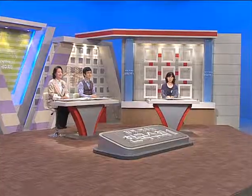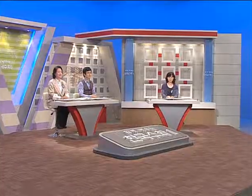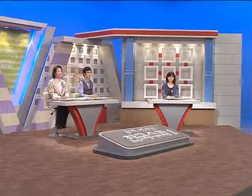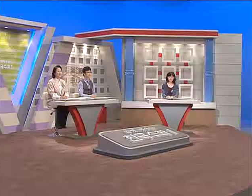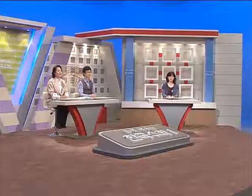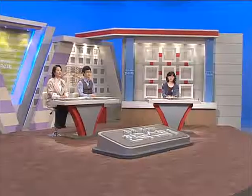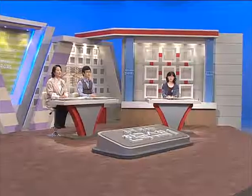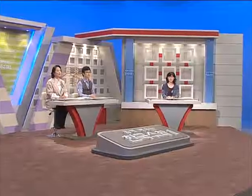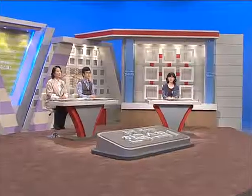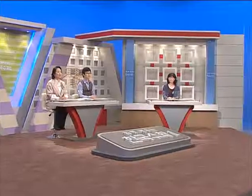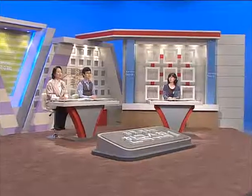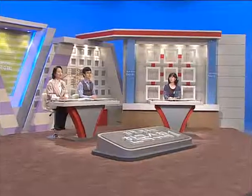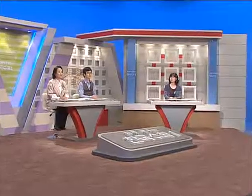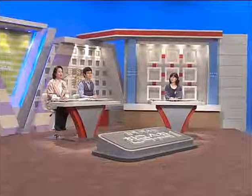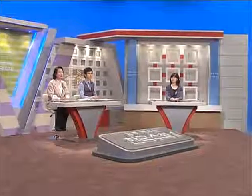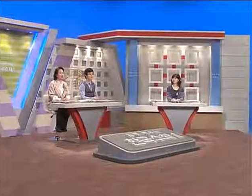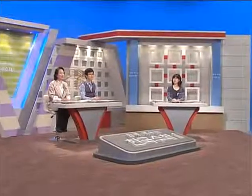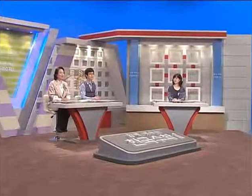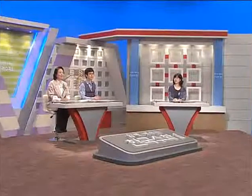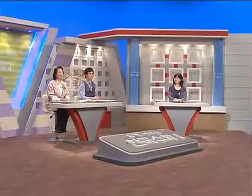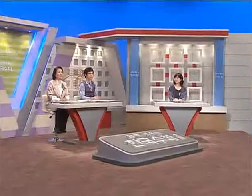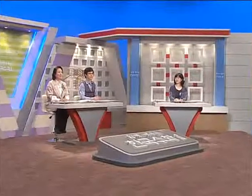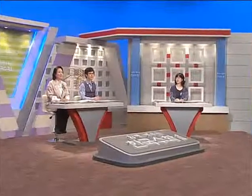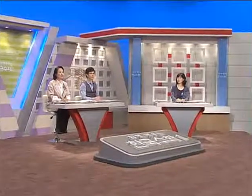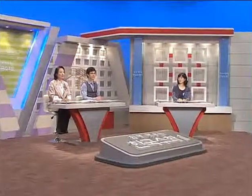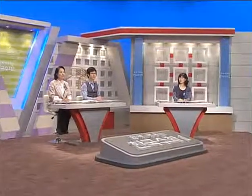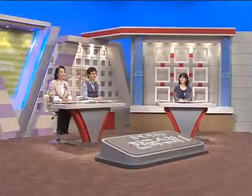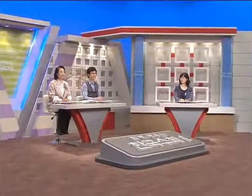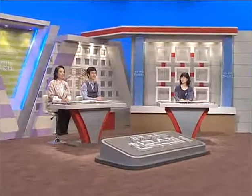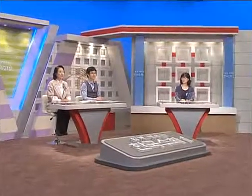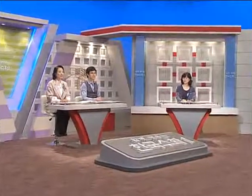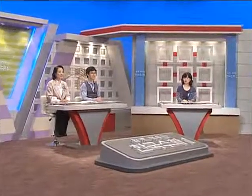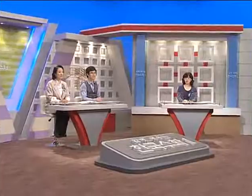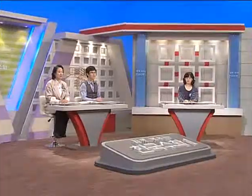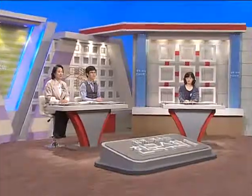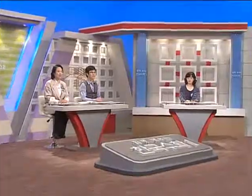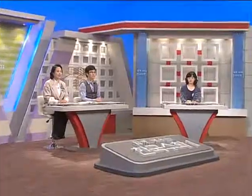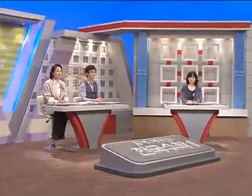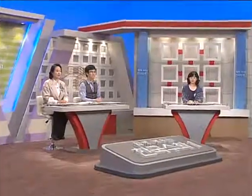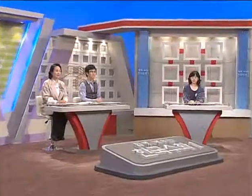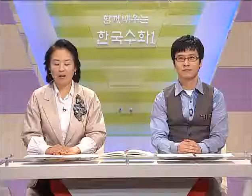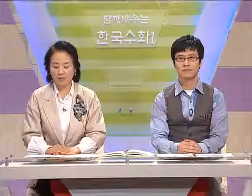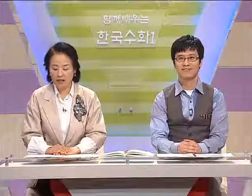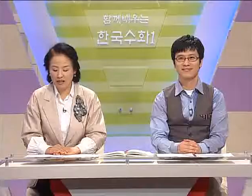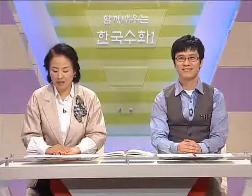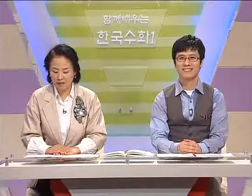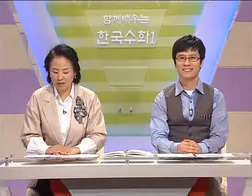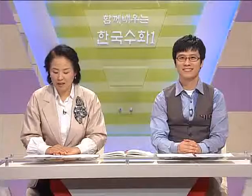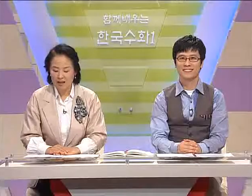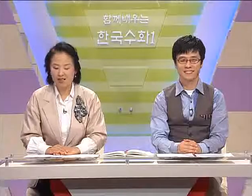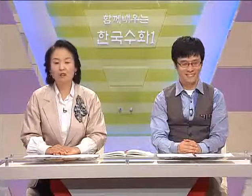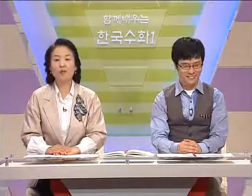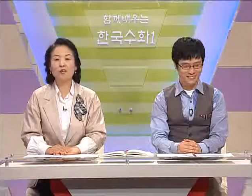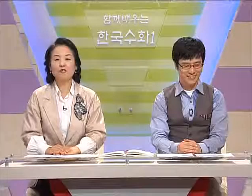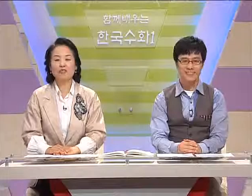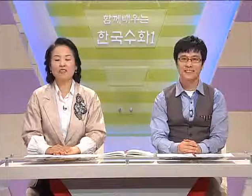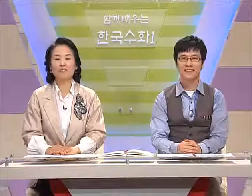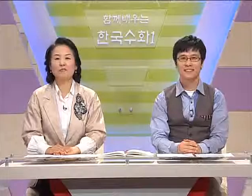네, 오늘 배울 한국수화는 시간에 대하여 묻고 답하는 내용입니다. 자, 그럼 시작해보도록 하겠습니다. 처음 배울 수화는 지금